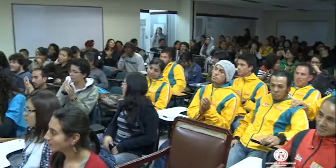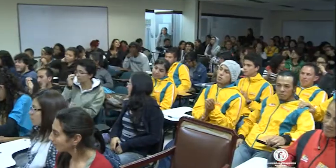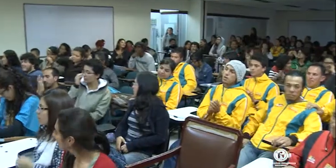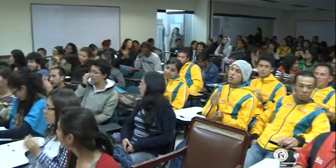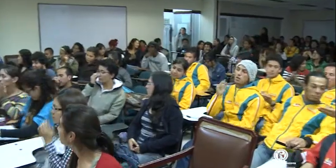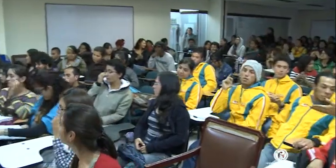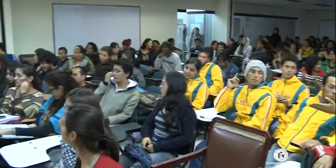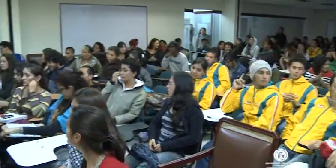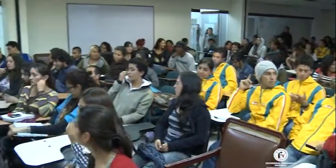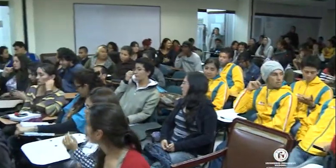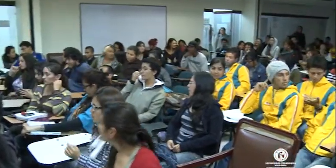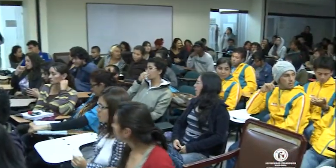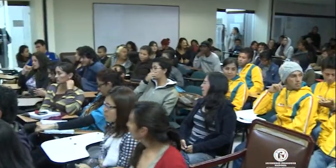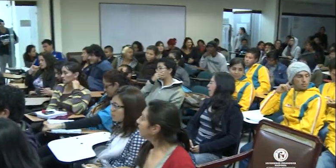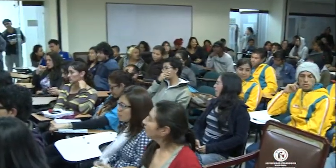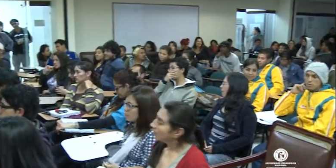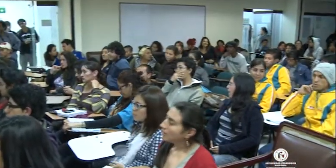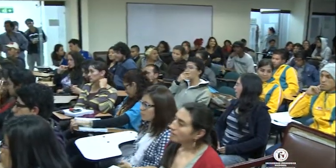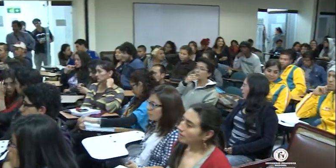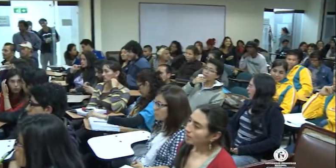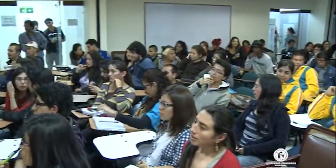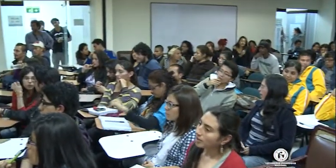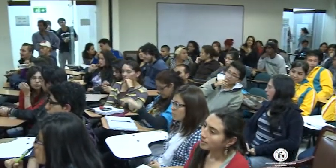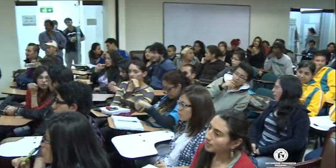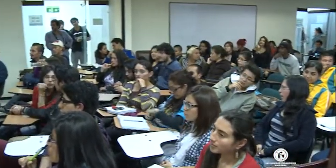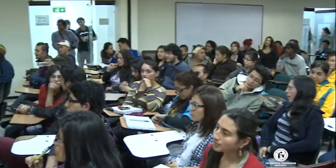Entonces damos paso.